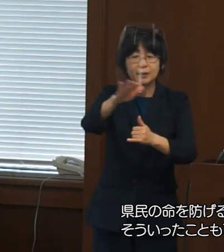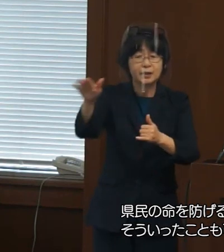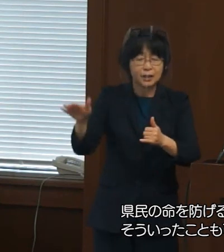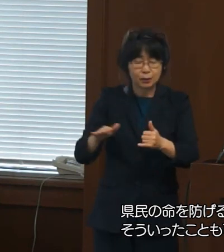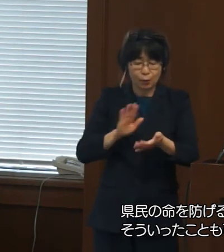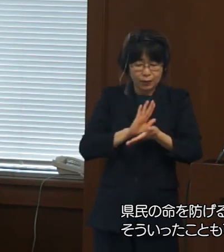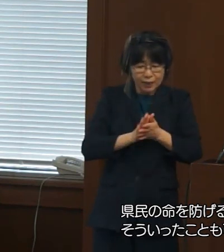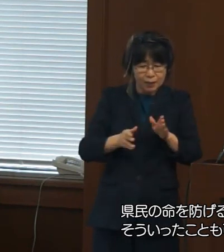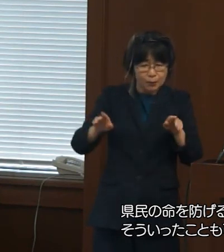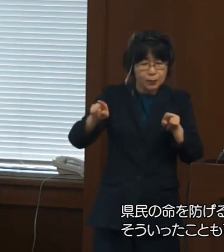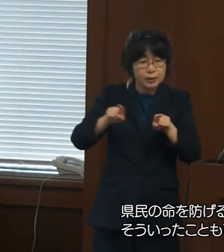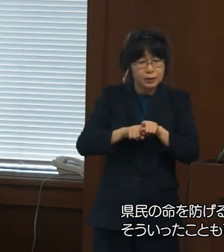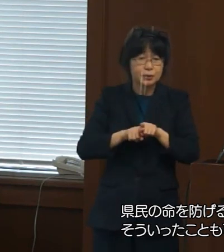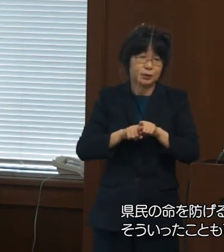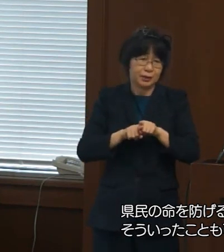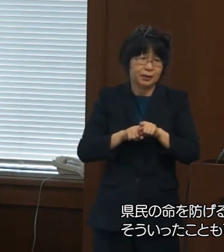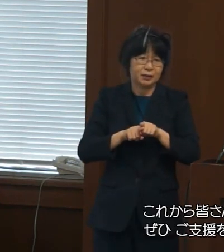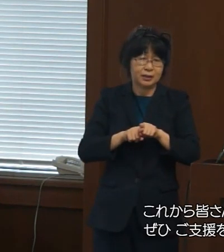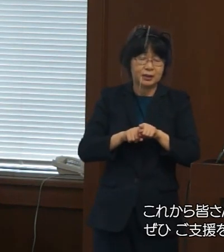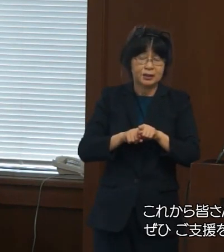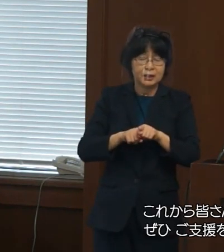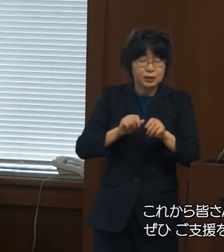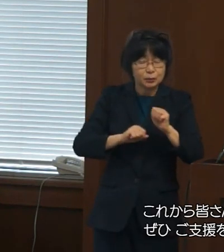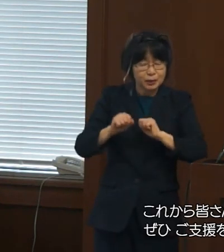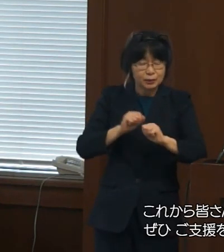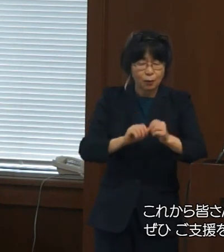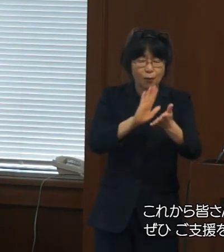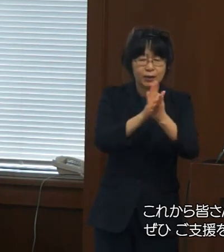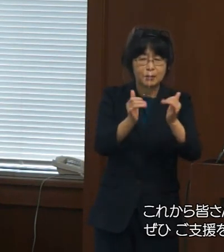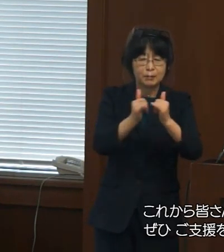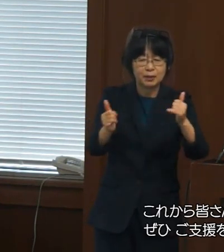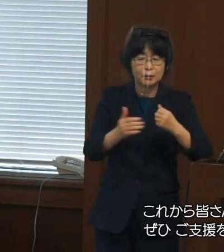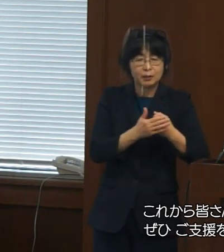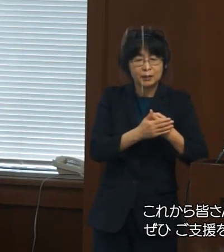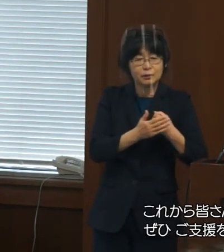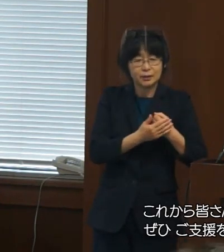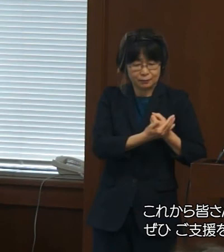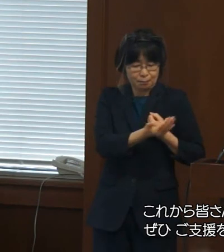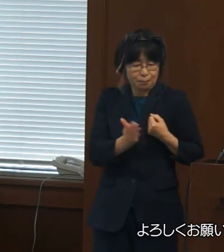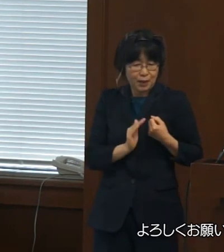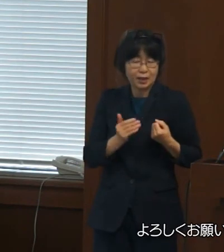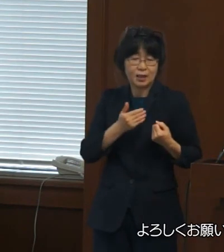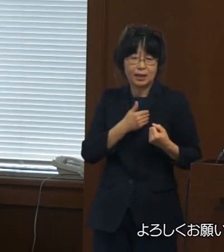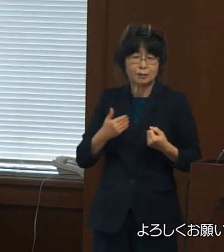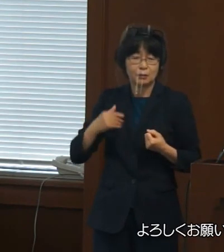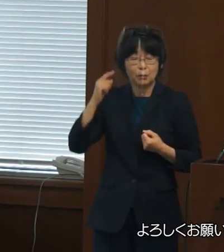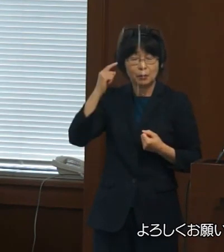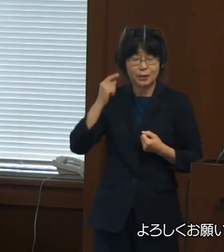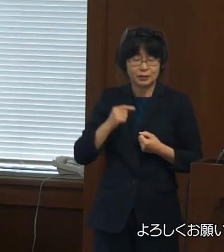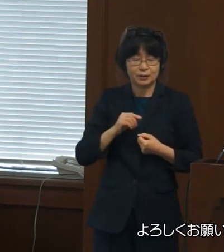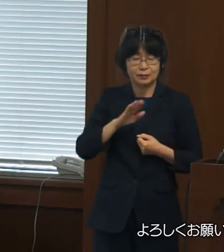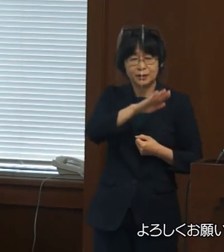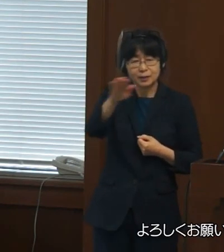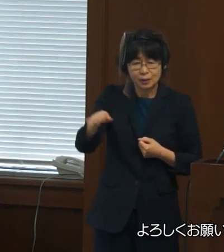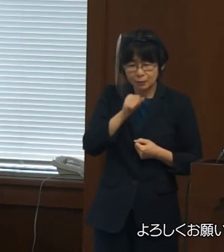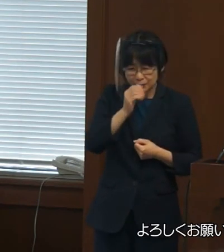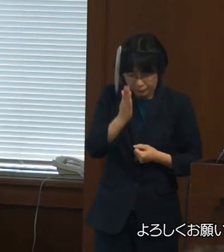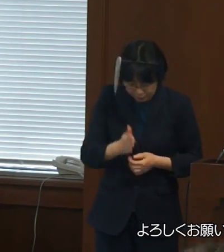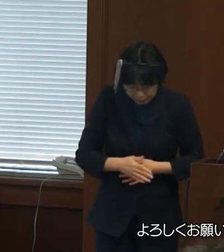とか、そういったことも可能だと思いますので、これから皆さん方もぜひご支援いただきますようよろしくお願いしたいと思います。